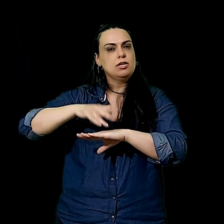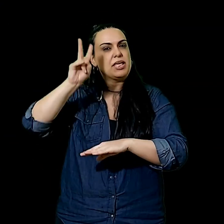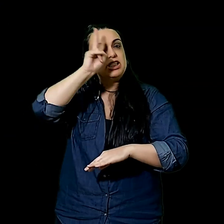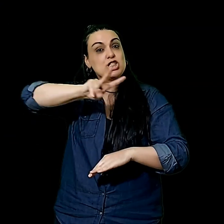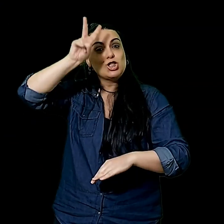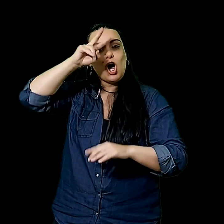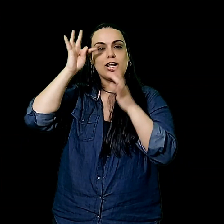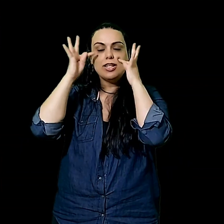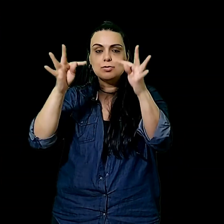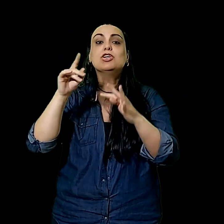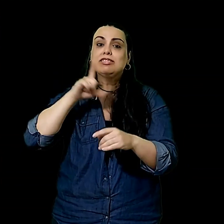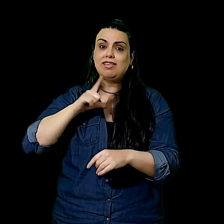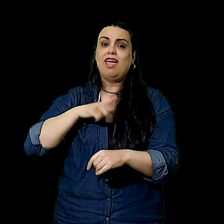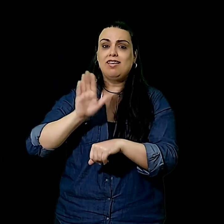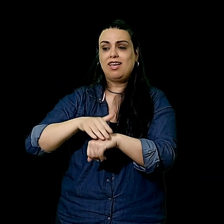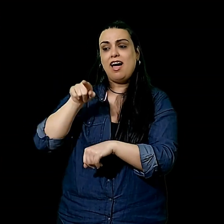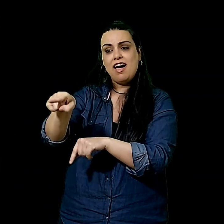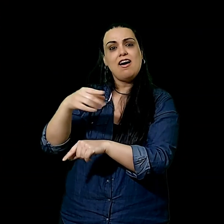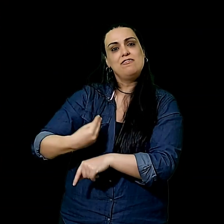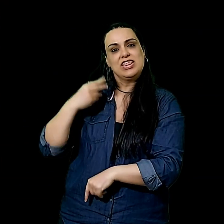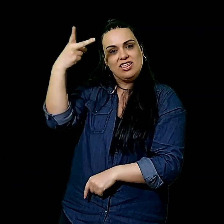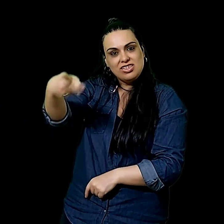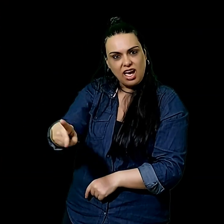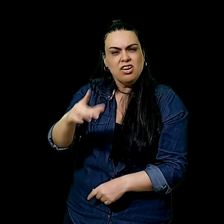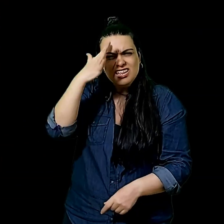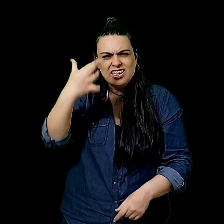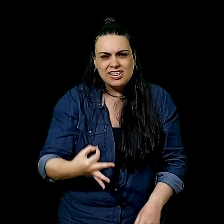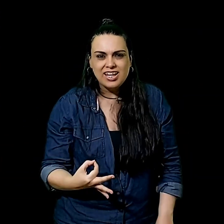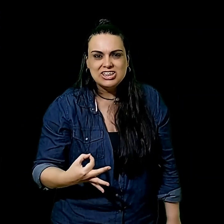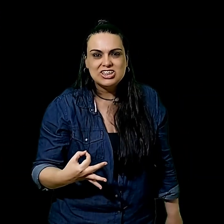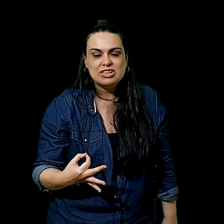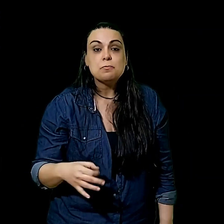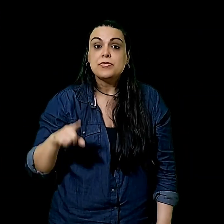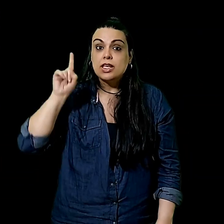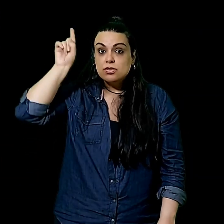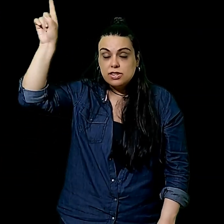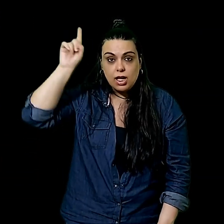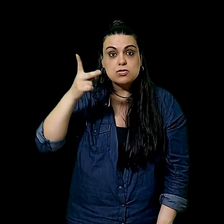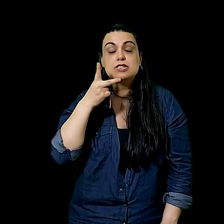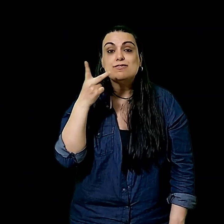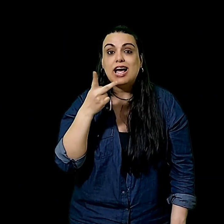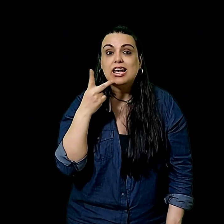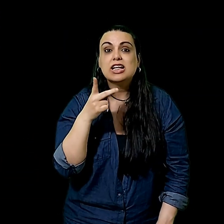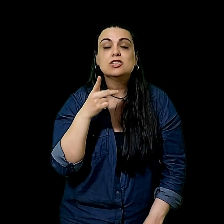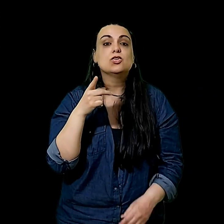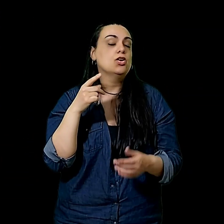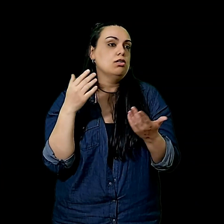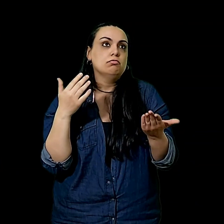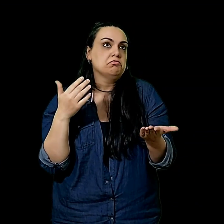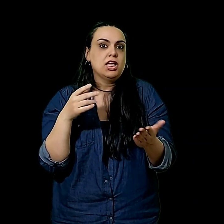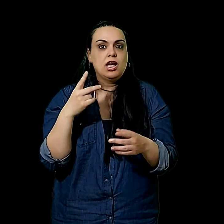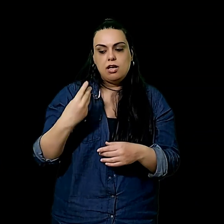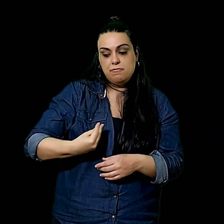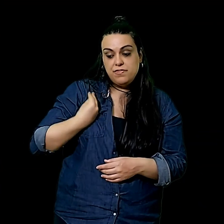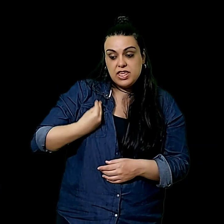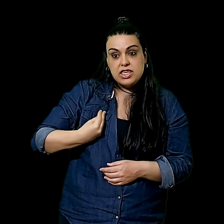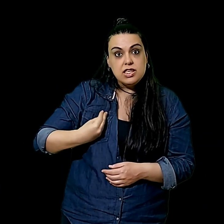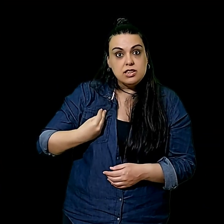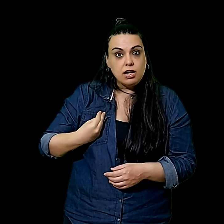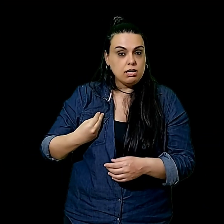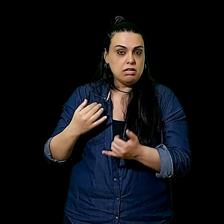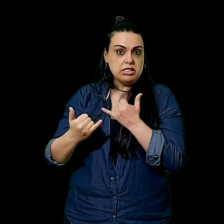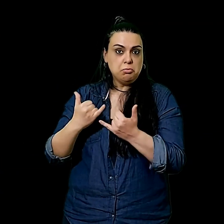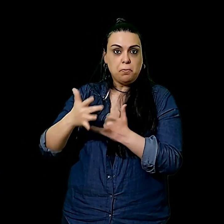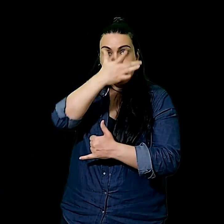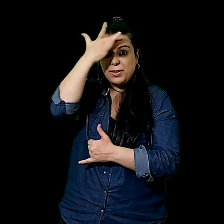isso passa pela vida dela. Você compreende isso? Deus então está dizendo isso, seja por intermédio da vida de alguém que tem